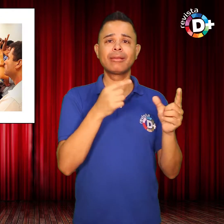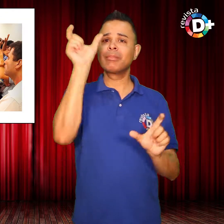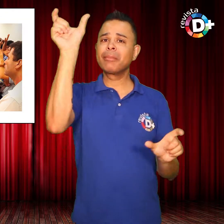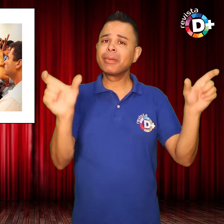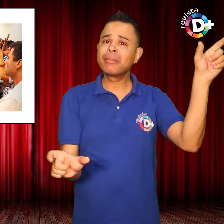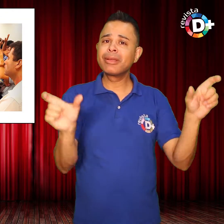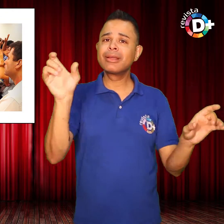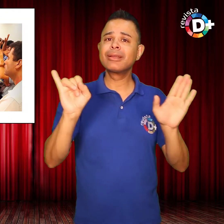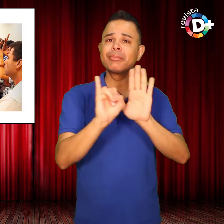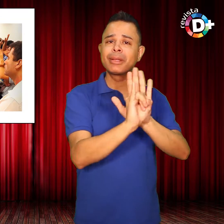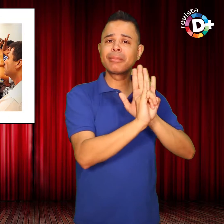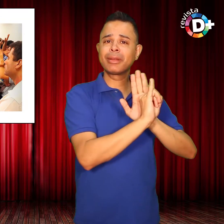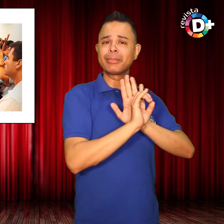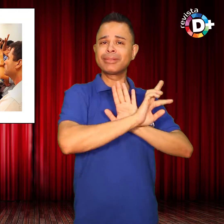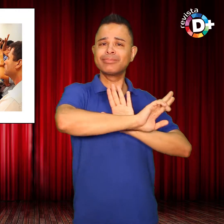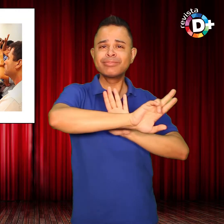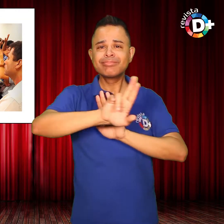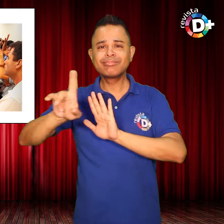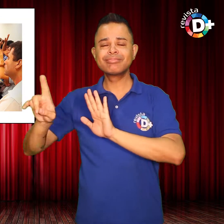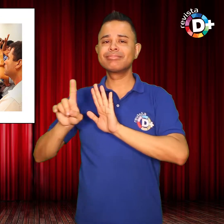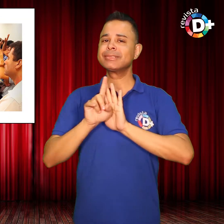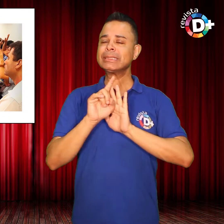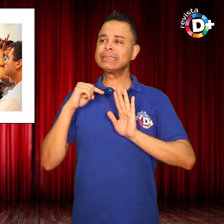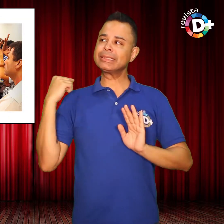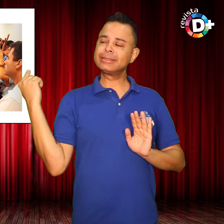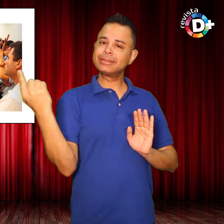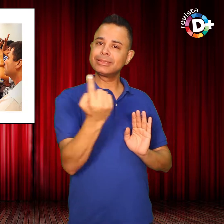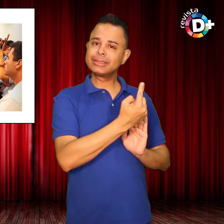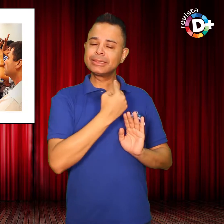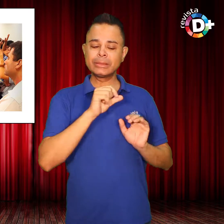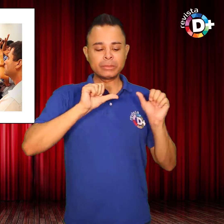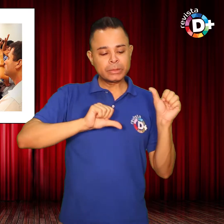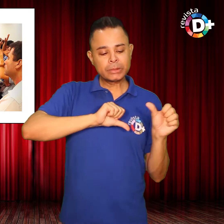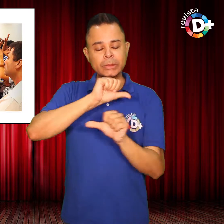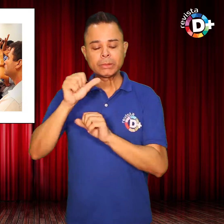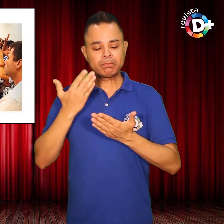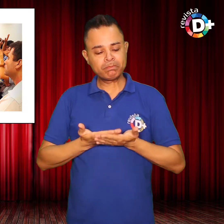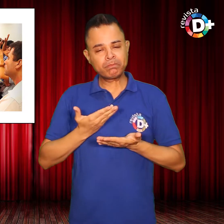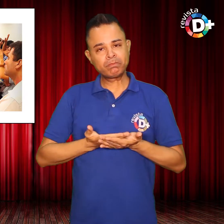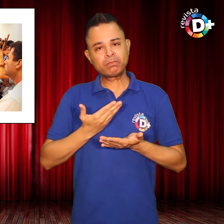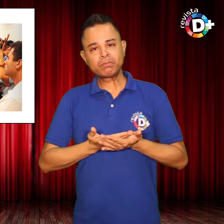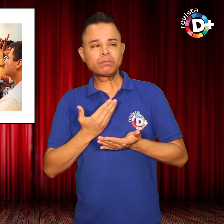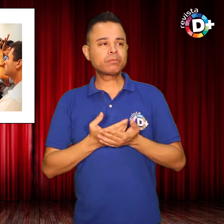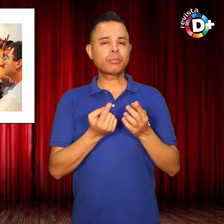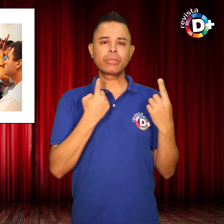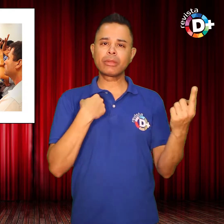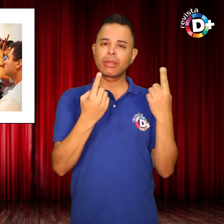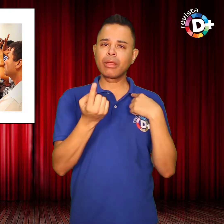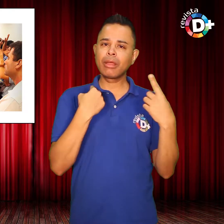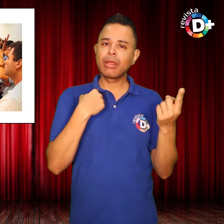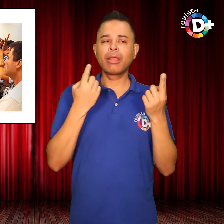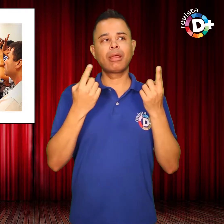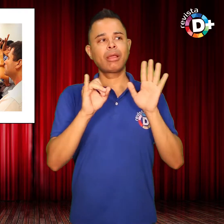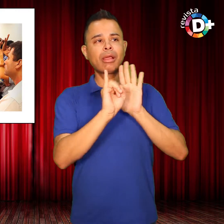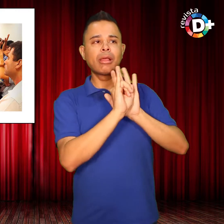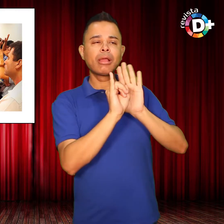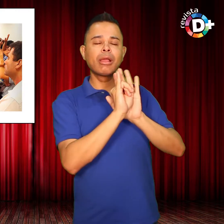eles porque tinham muitas identidades ali por conta disso passamos a estudar conversas que incluísse